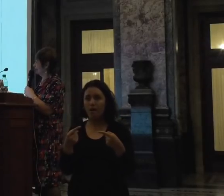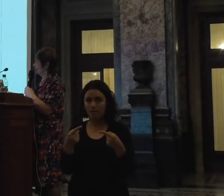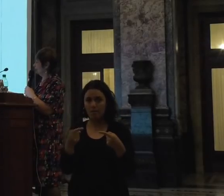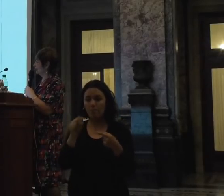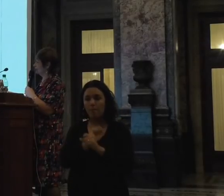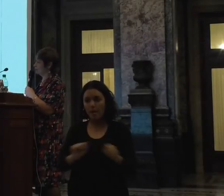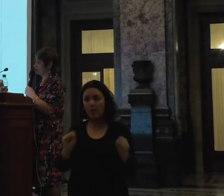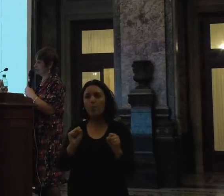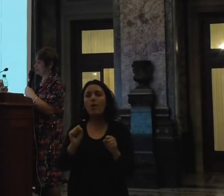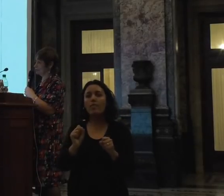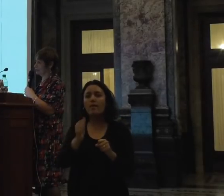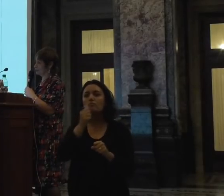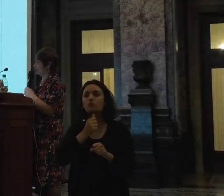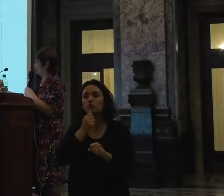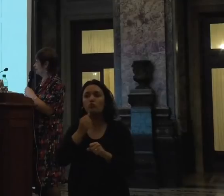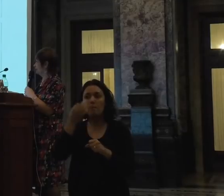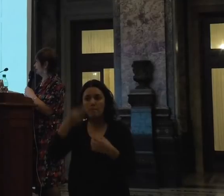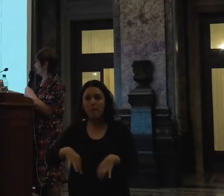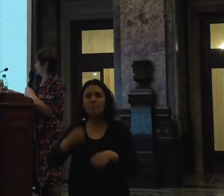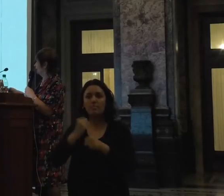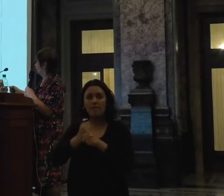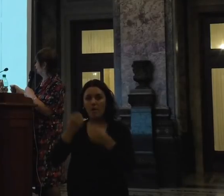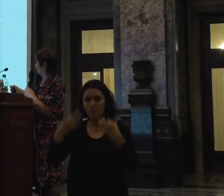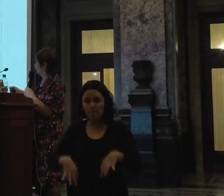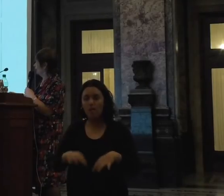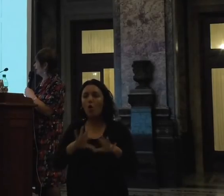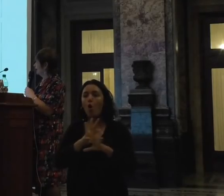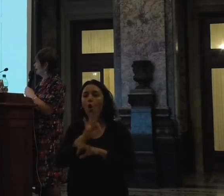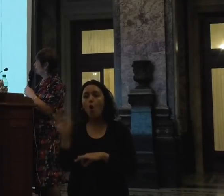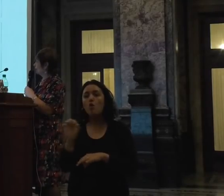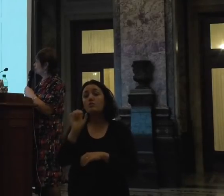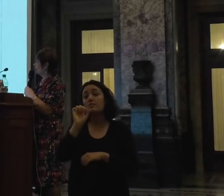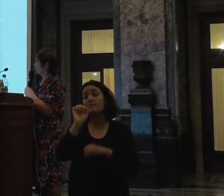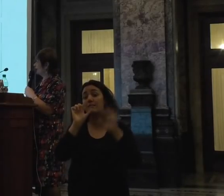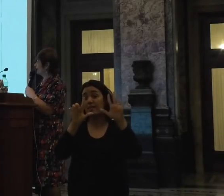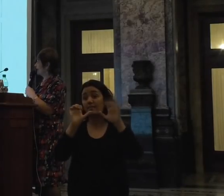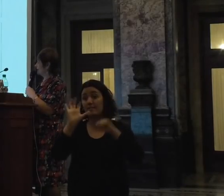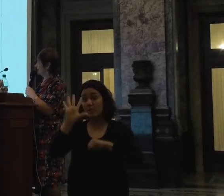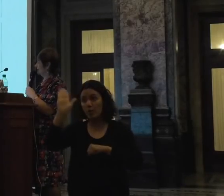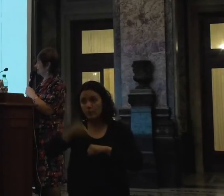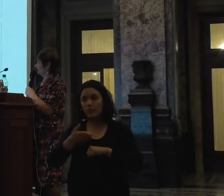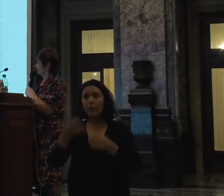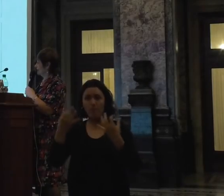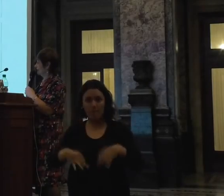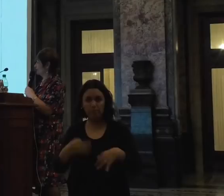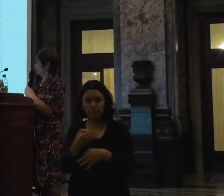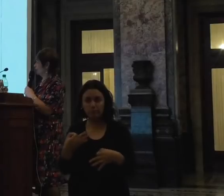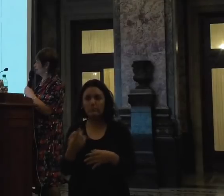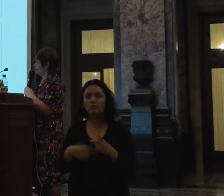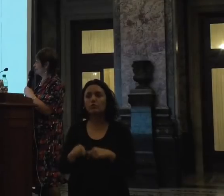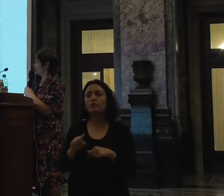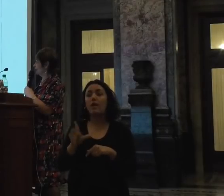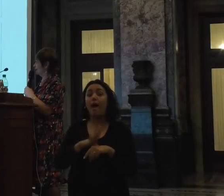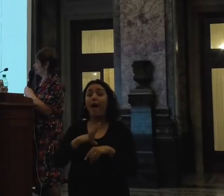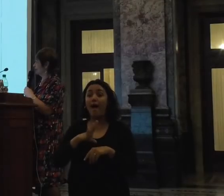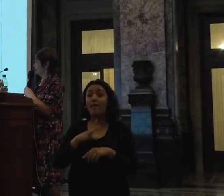la tarea o para tener un rendimiento de aproximadamente el 75%. Pero si hay una clave que apareció